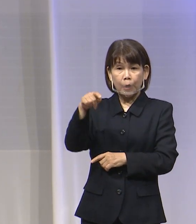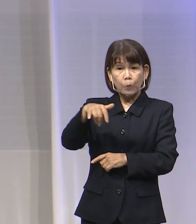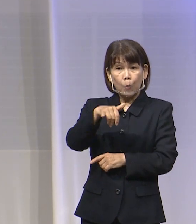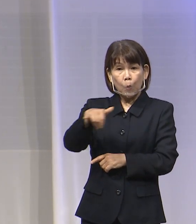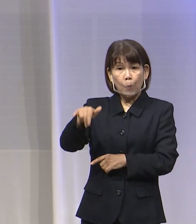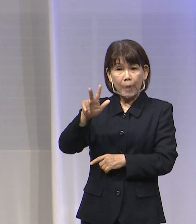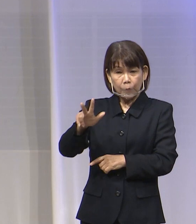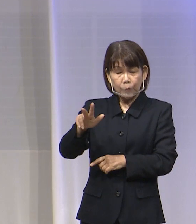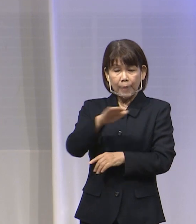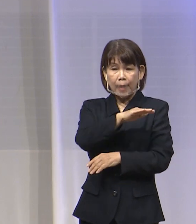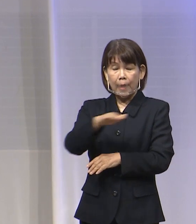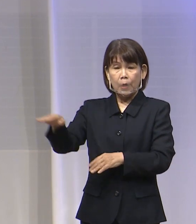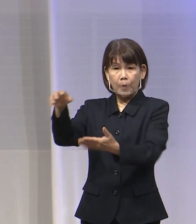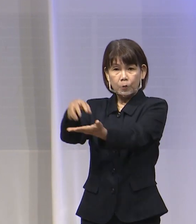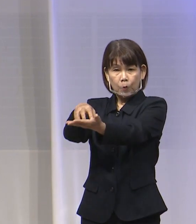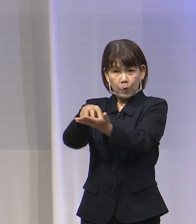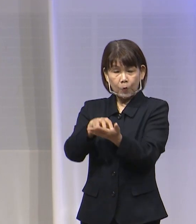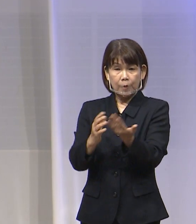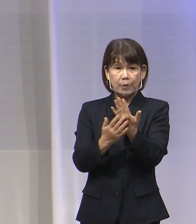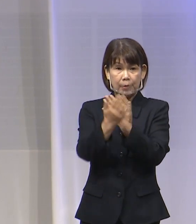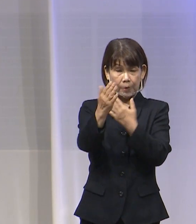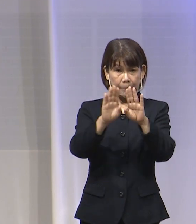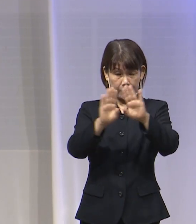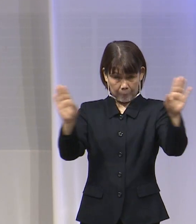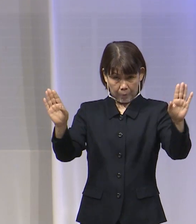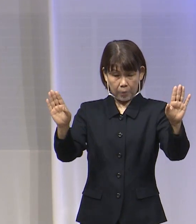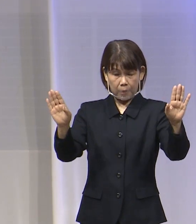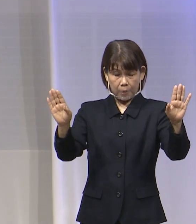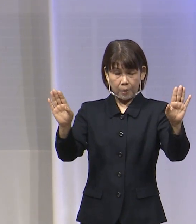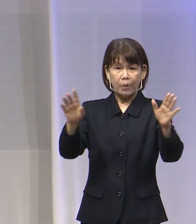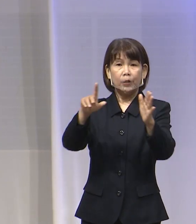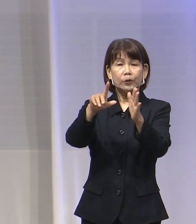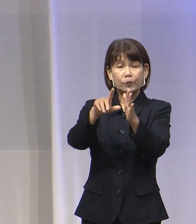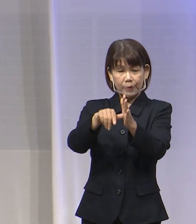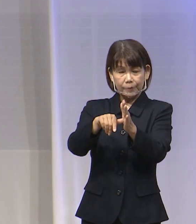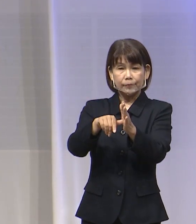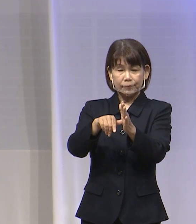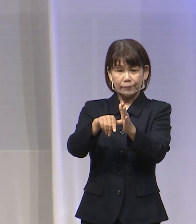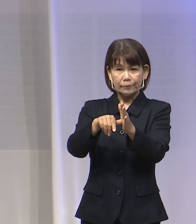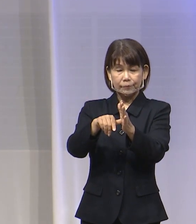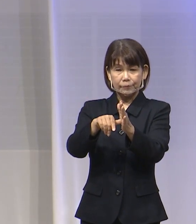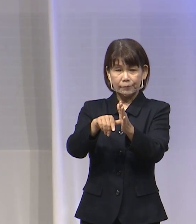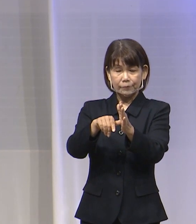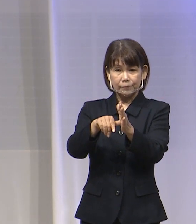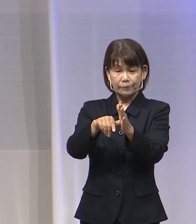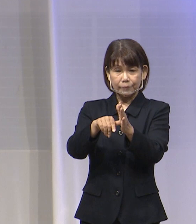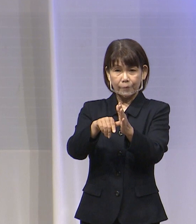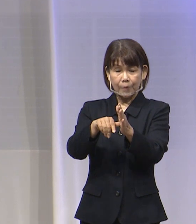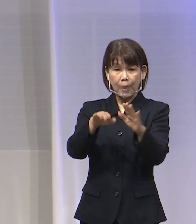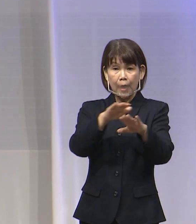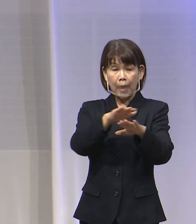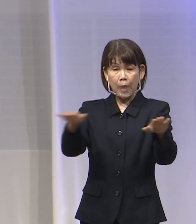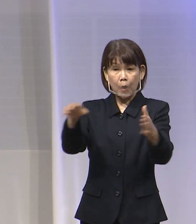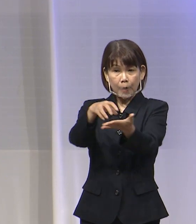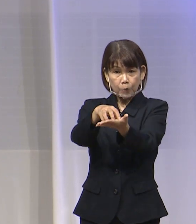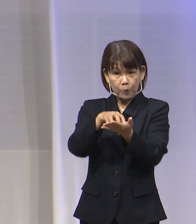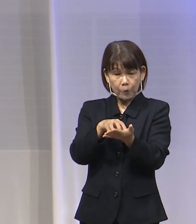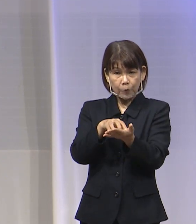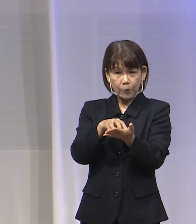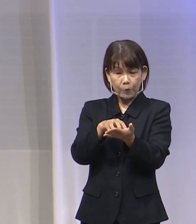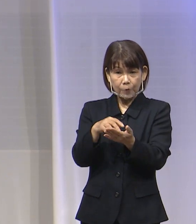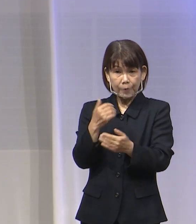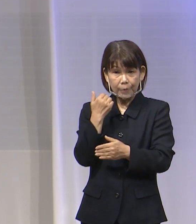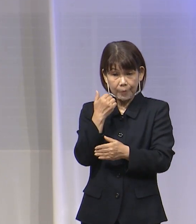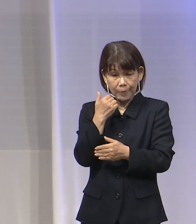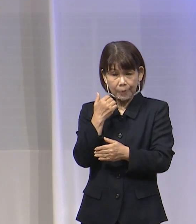式が行われましたその年のノーベル平和賞は核兵器禁止条約